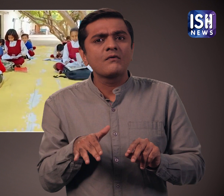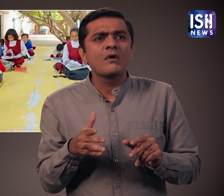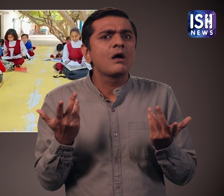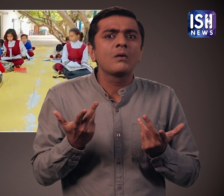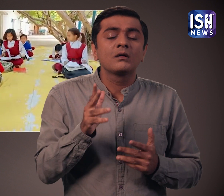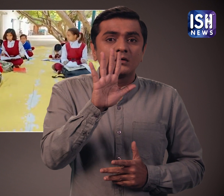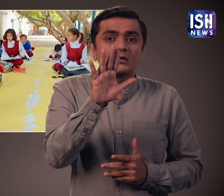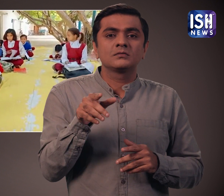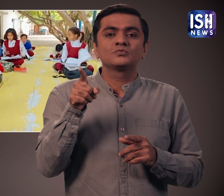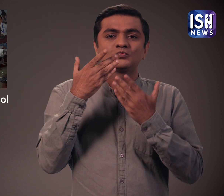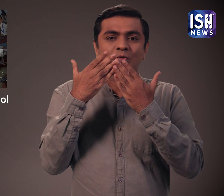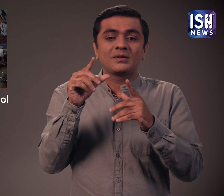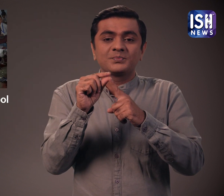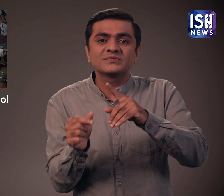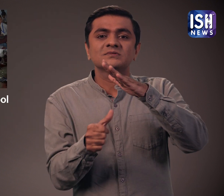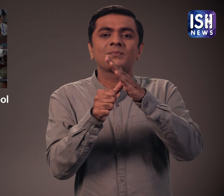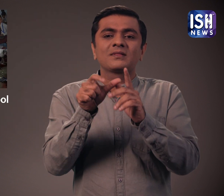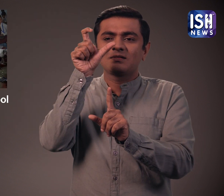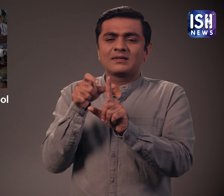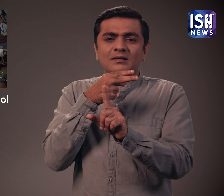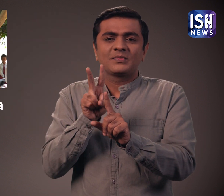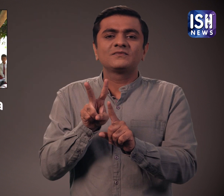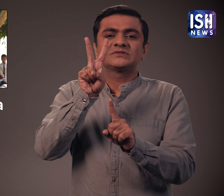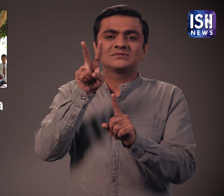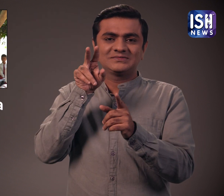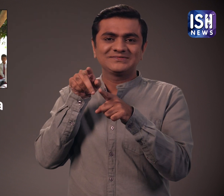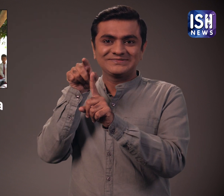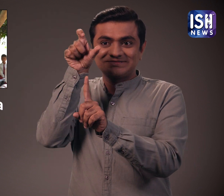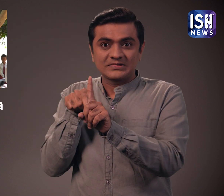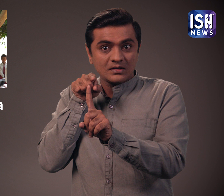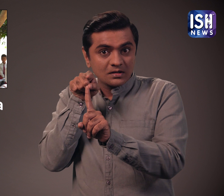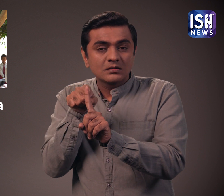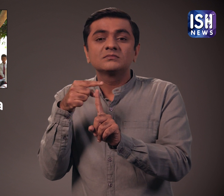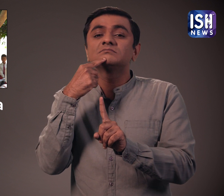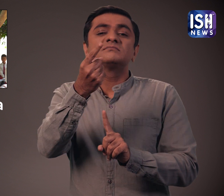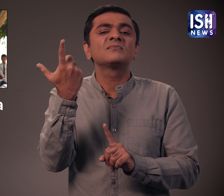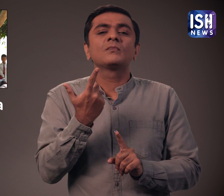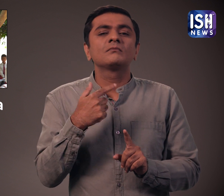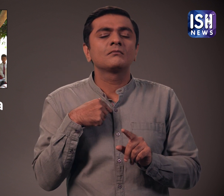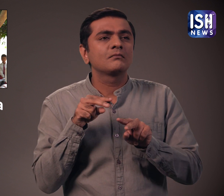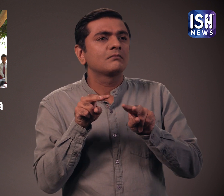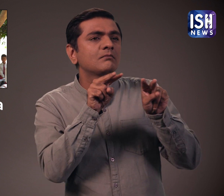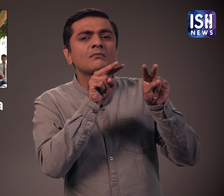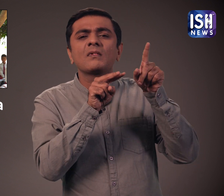स्कूल के प्रिंसिपल, विरांगट शर्मा, पूर्वराश्ट्रपती, डॉक्टर राजेंदर प्रसाद से प्रेरित थे